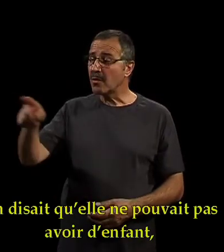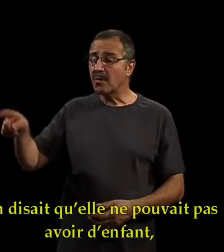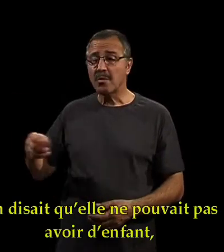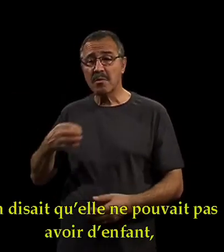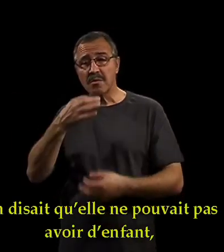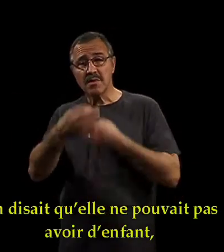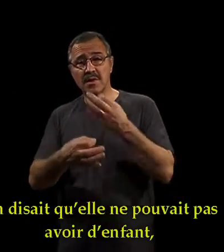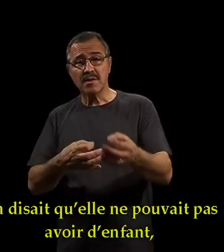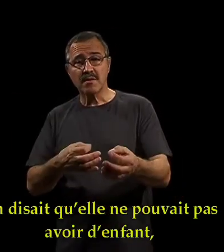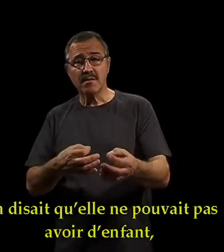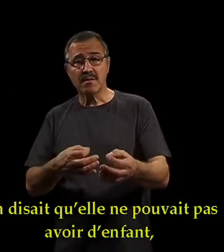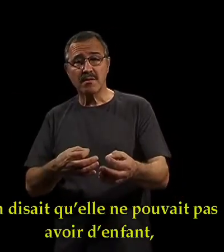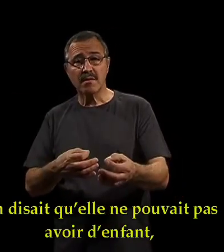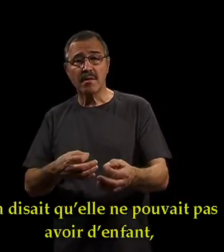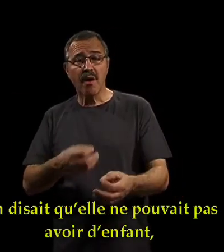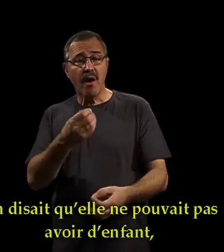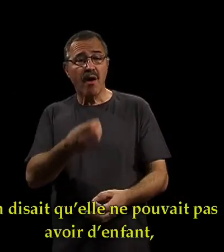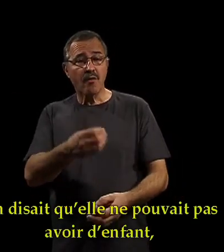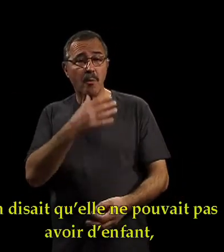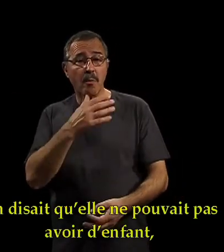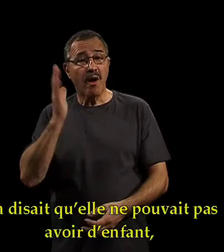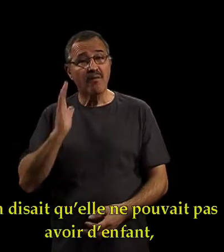On disait qu'elle ne pouvait pas avoir d'enfant,